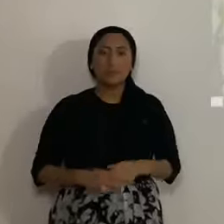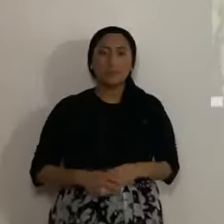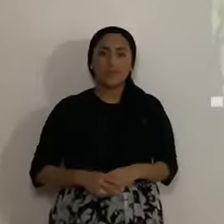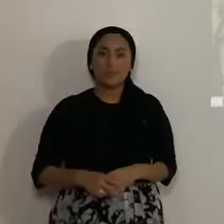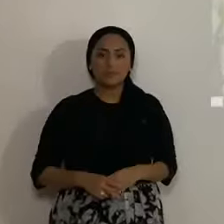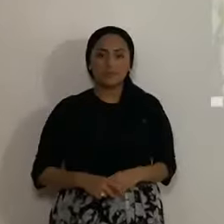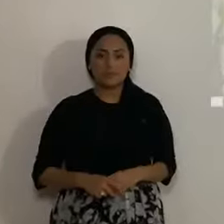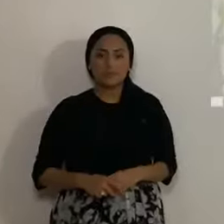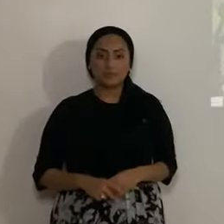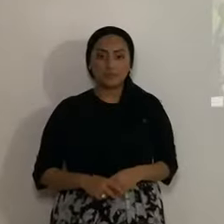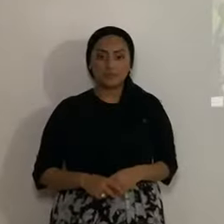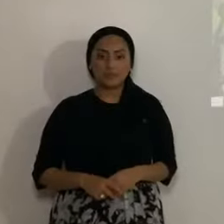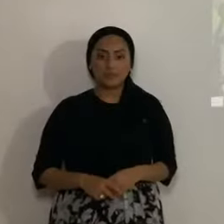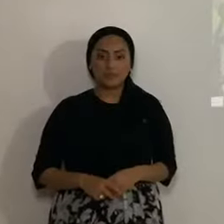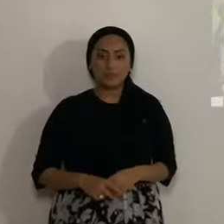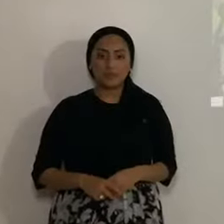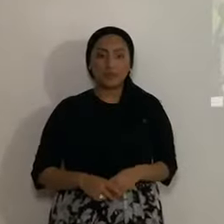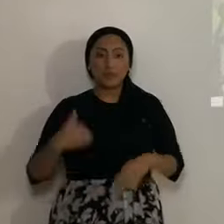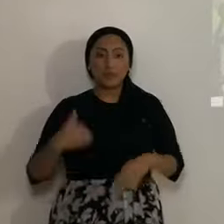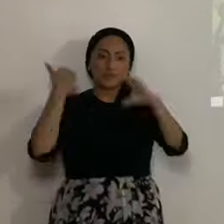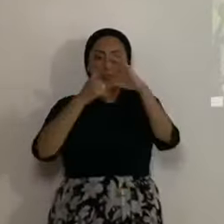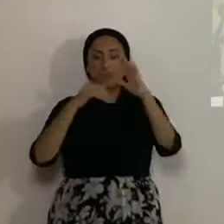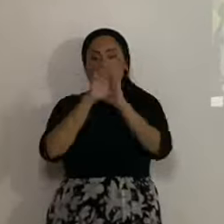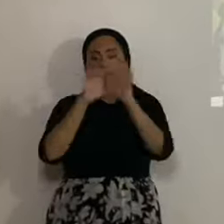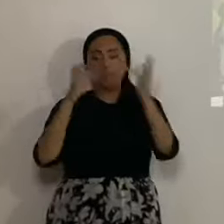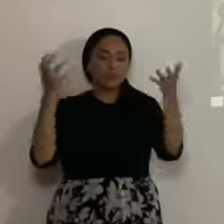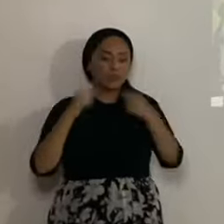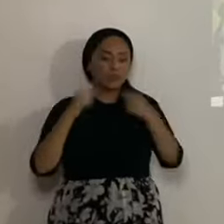Entonces, se les envía, por ejemplo,